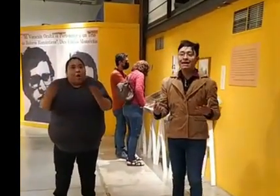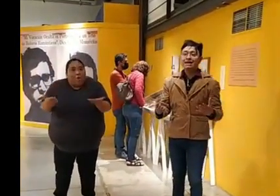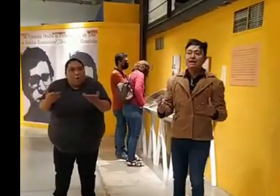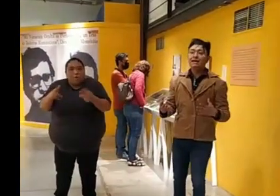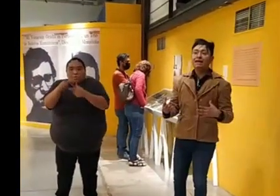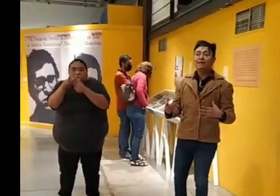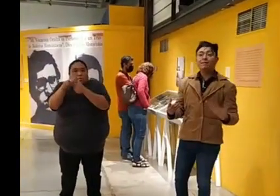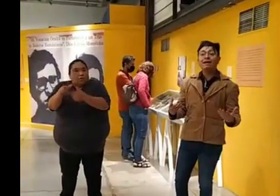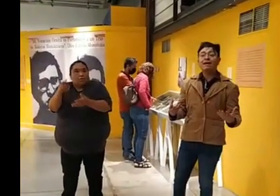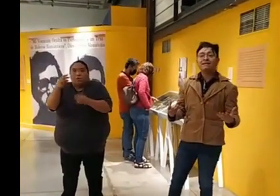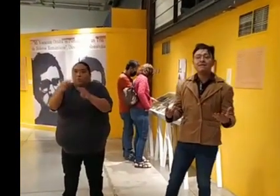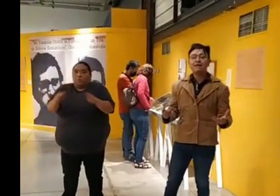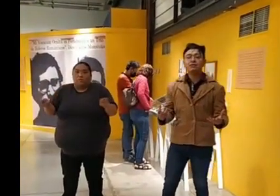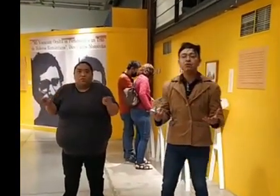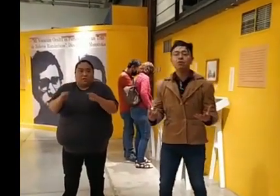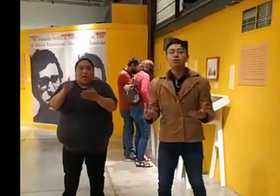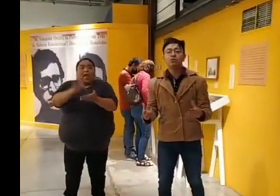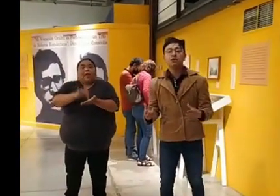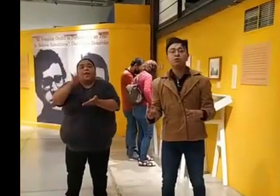y que también